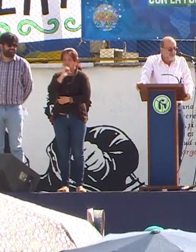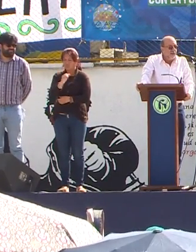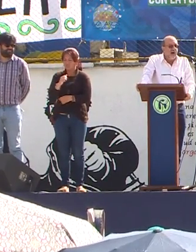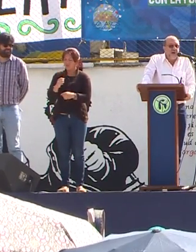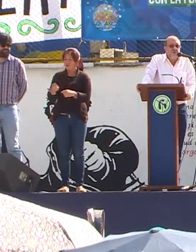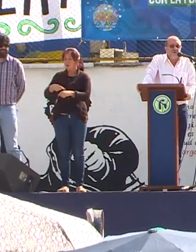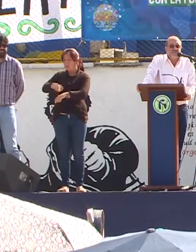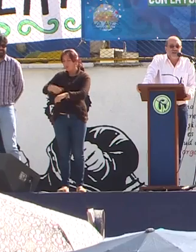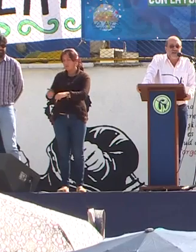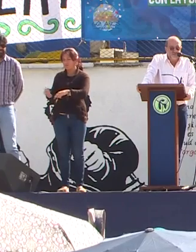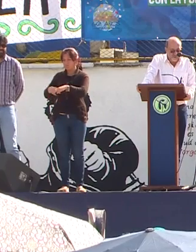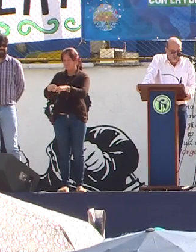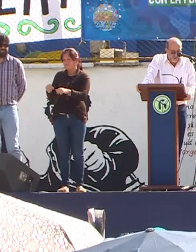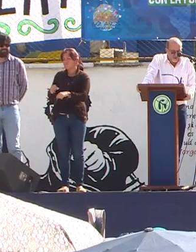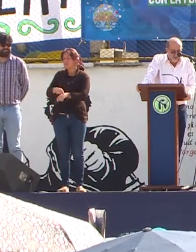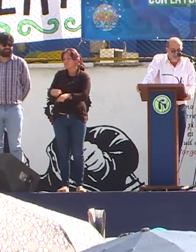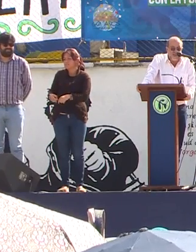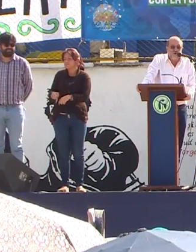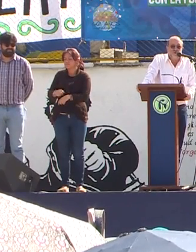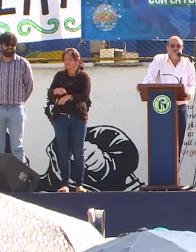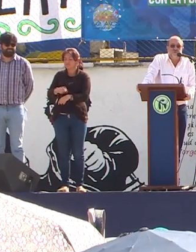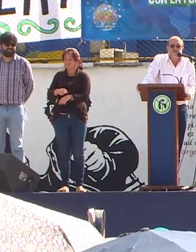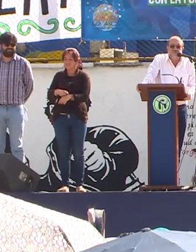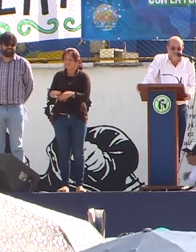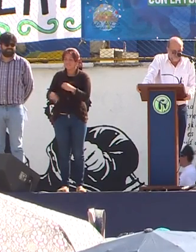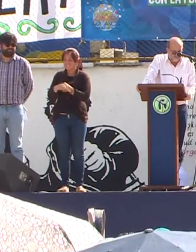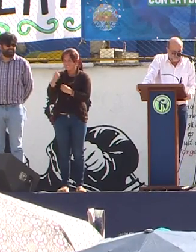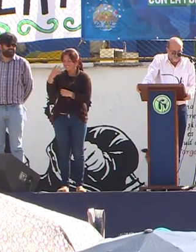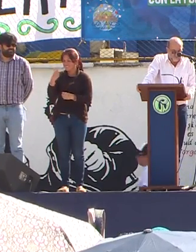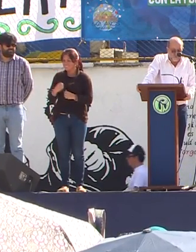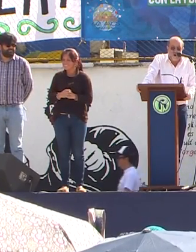estudiantes, aportarán un grano de arena con su